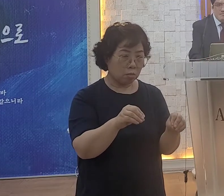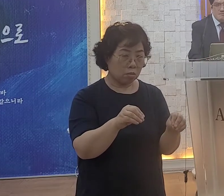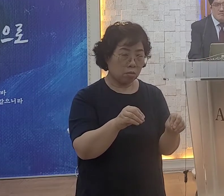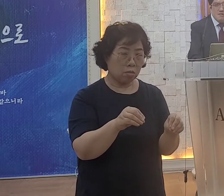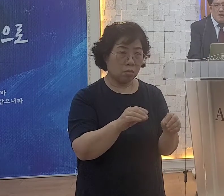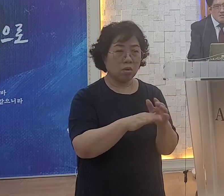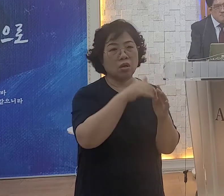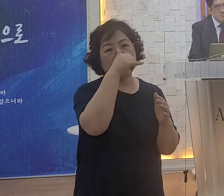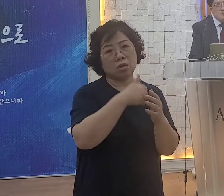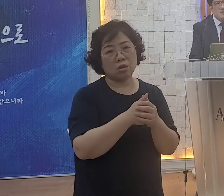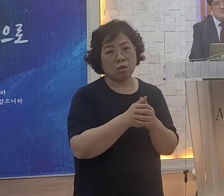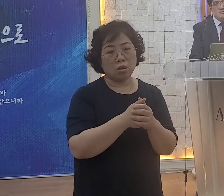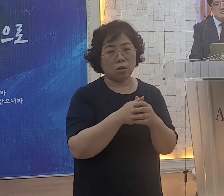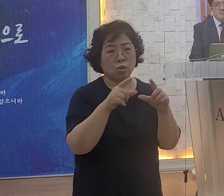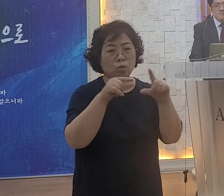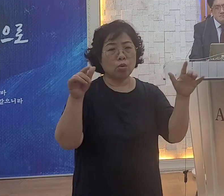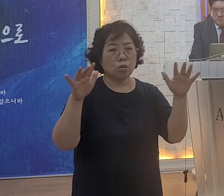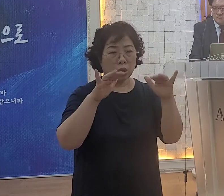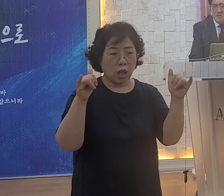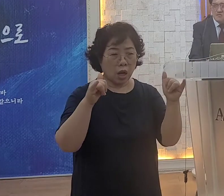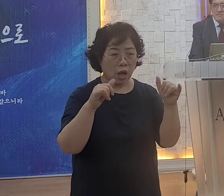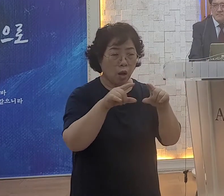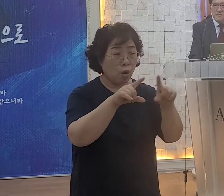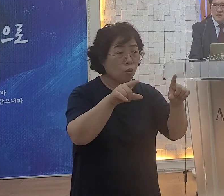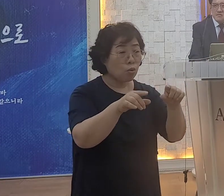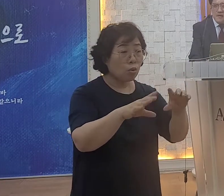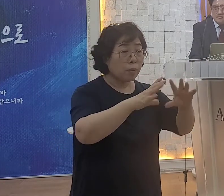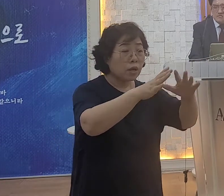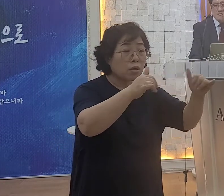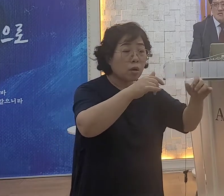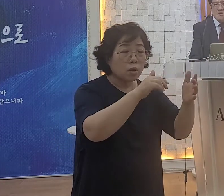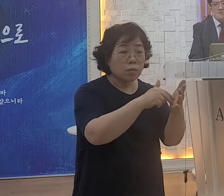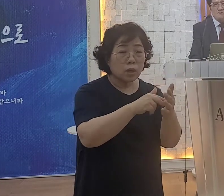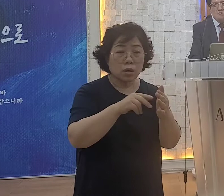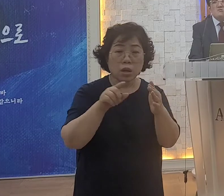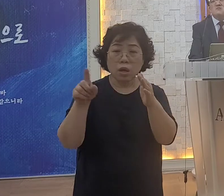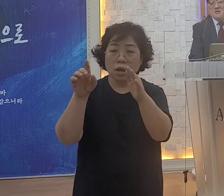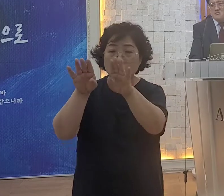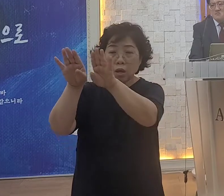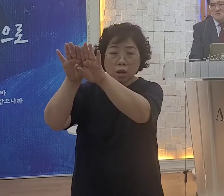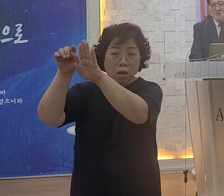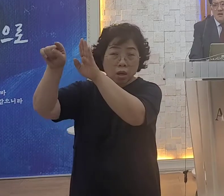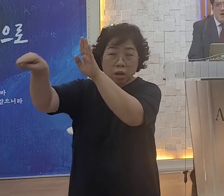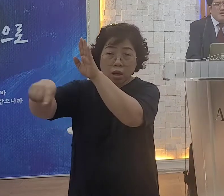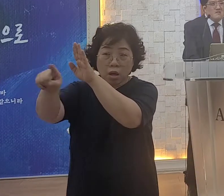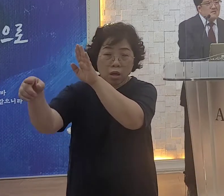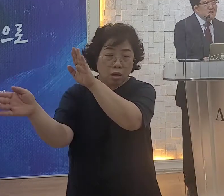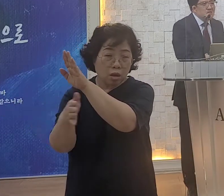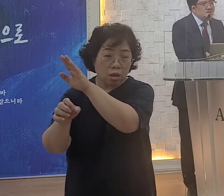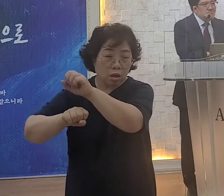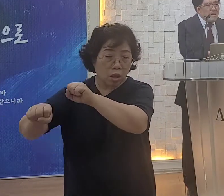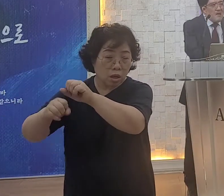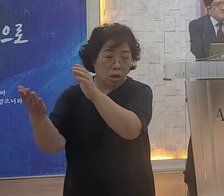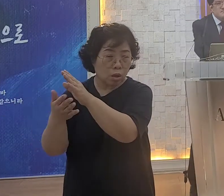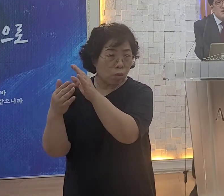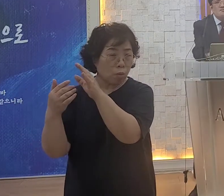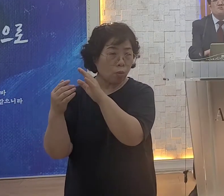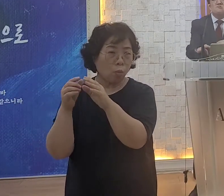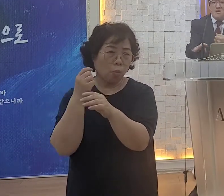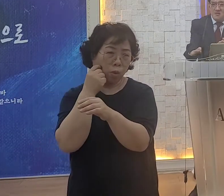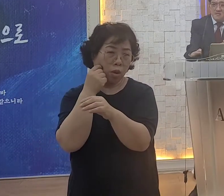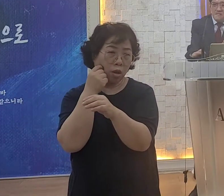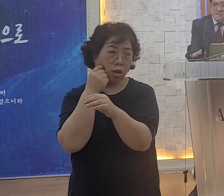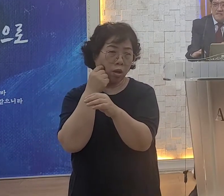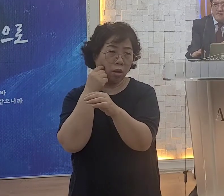일반 사람들은요, 그 안에서 무슨 일이 벌어지는지 볼 수도 없습니다. 단지 소리를 가지고, 제사장이 지금 잘